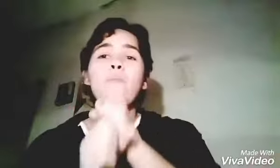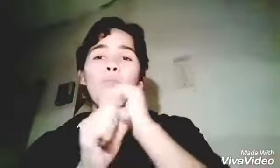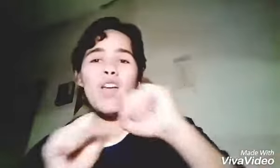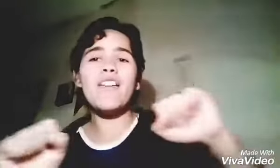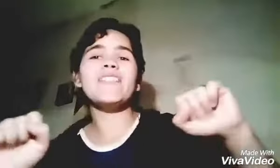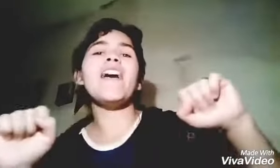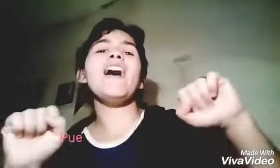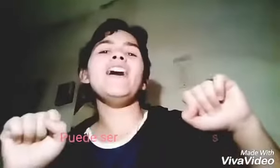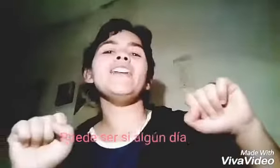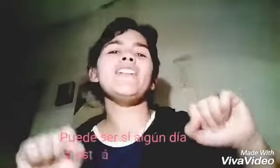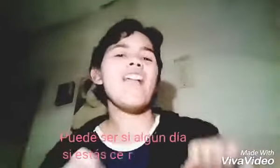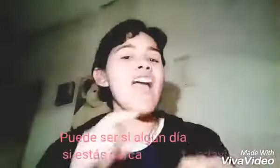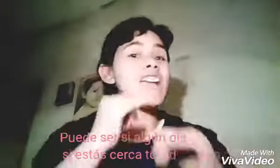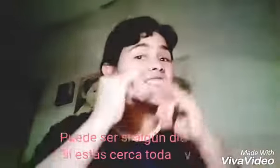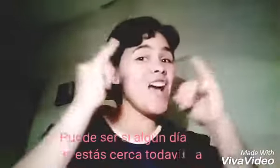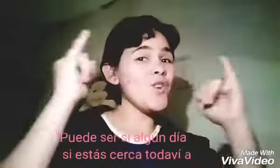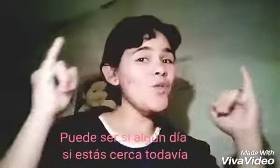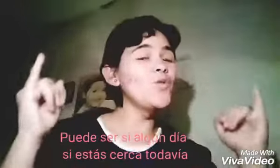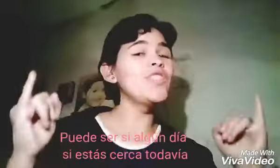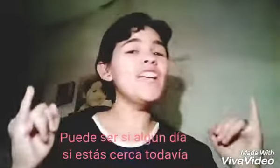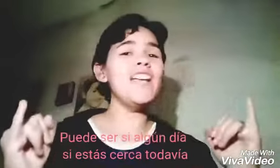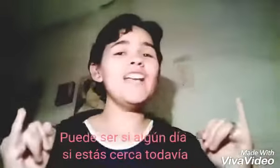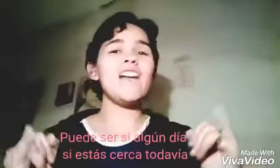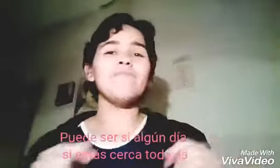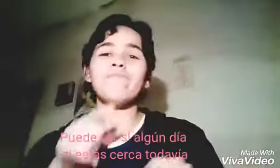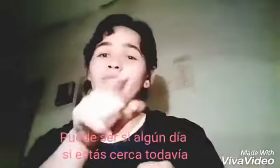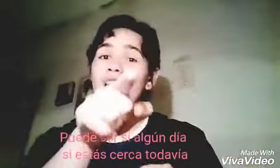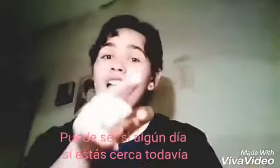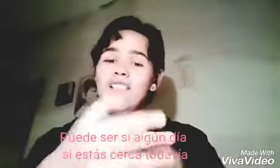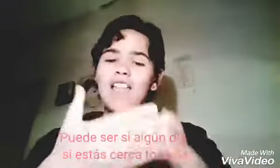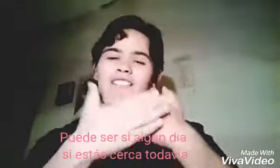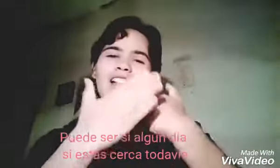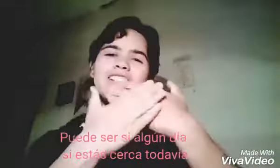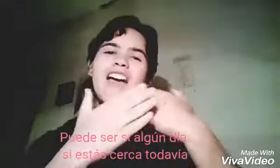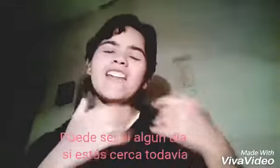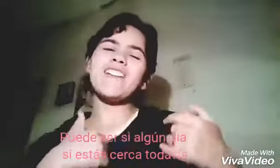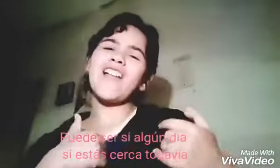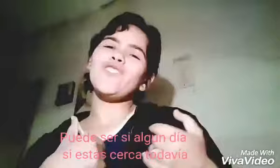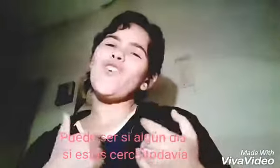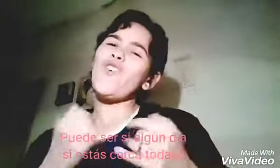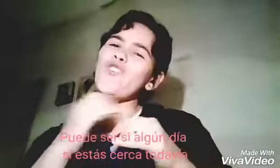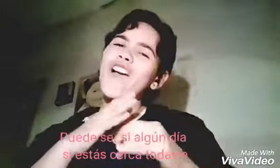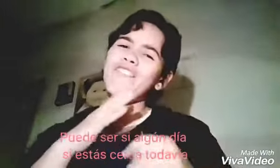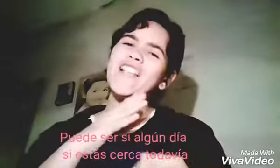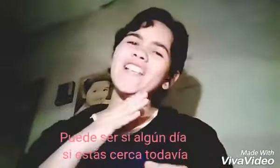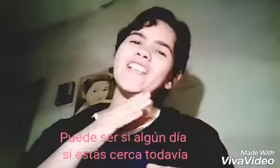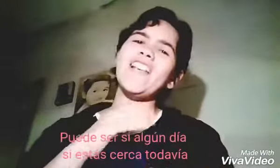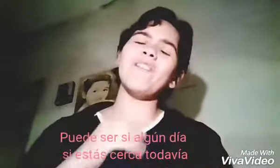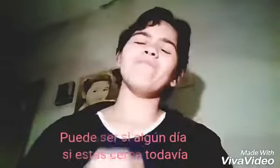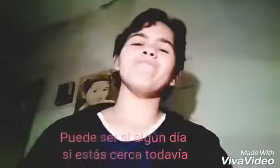Quiero ser que algún día Si estás cerca todavía